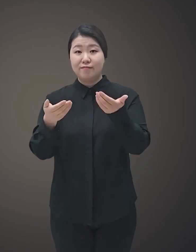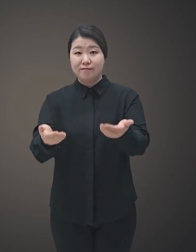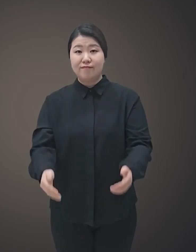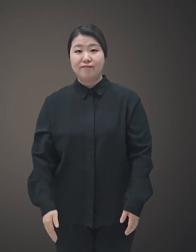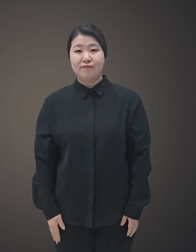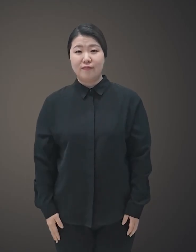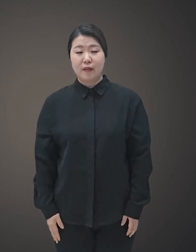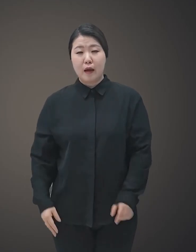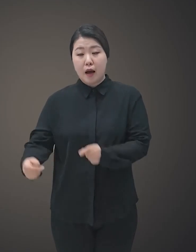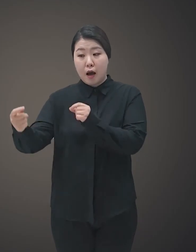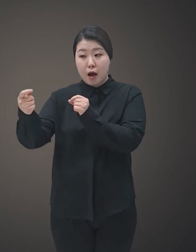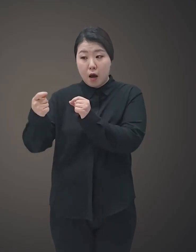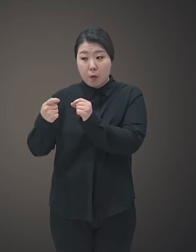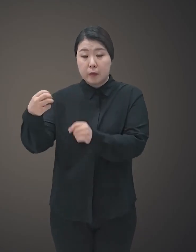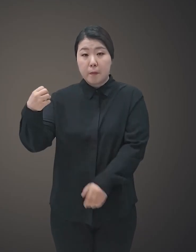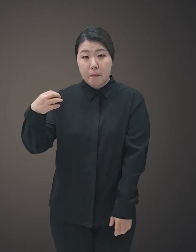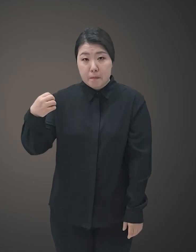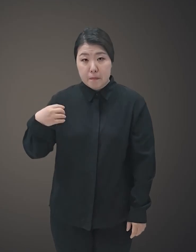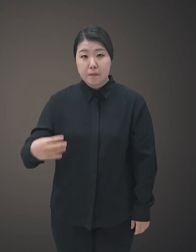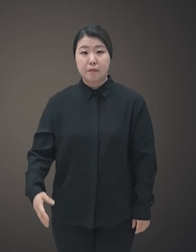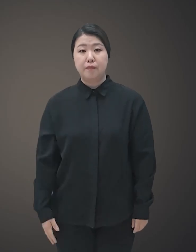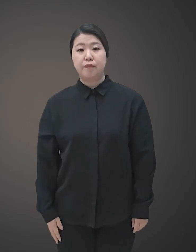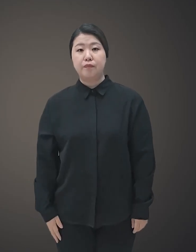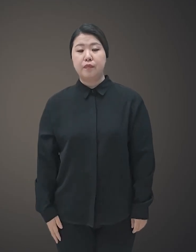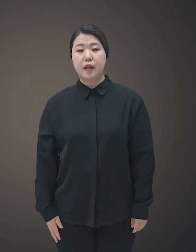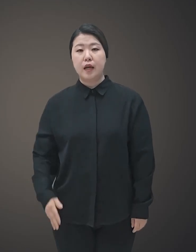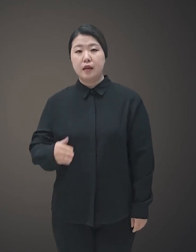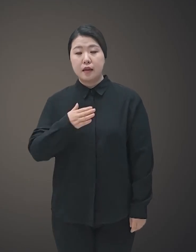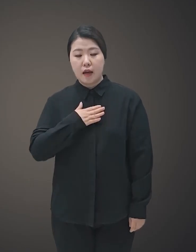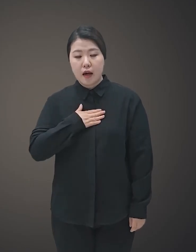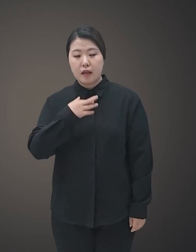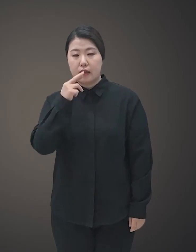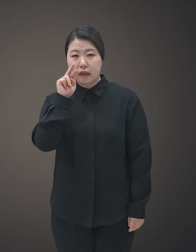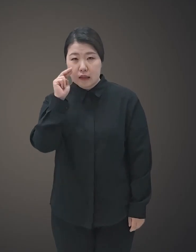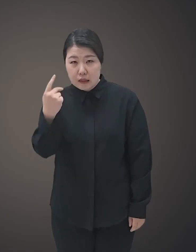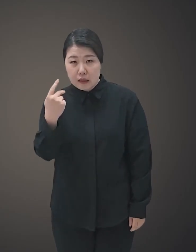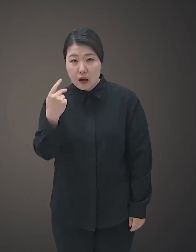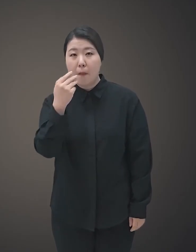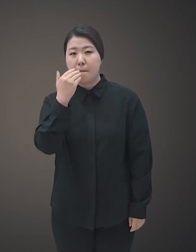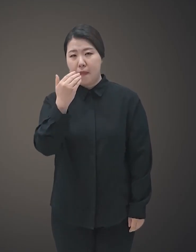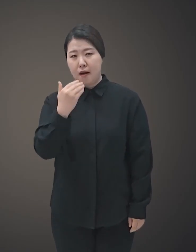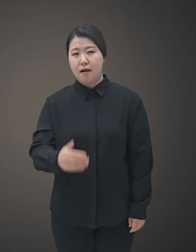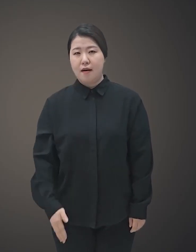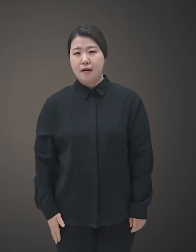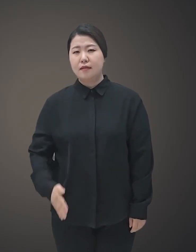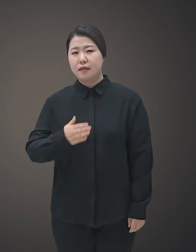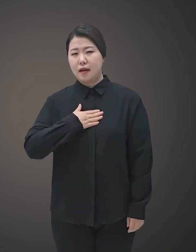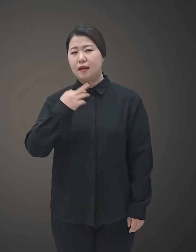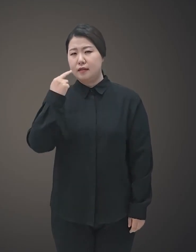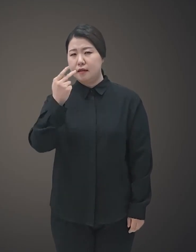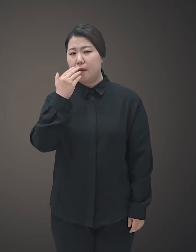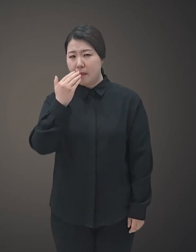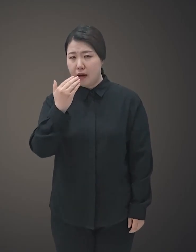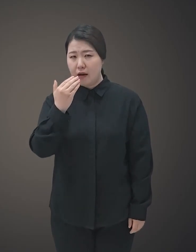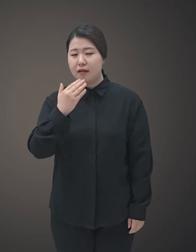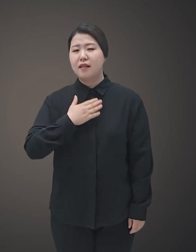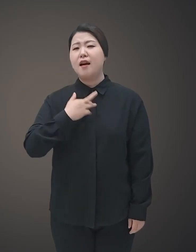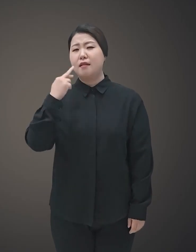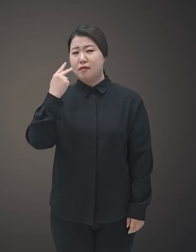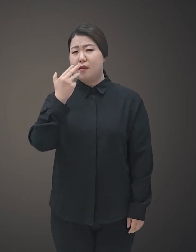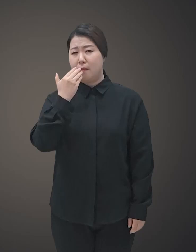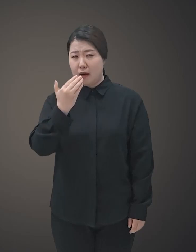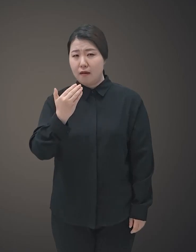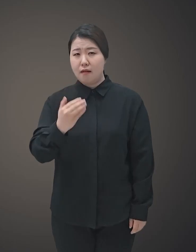스승님은 몸을 기울이더니 말했습니다. 내가 틀릴 수 있습니다. 내가 틀릴 수 있습니다. 내가 틀릴